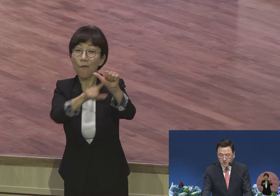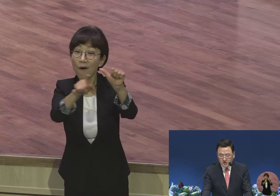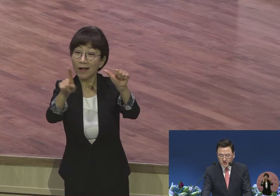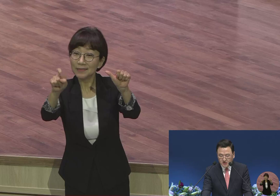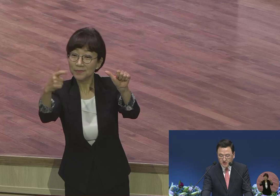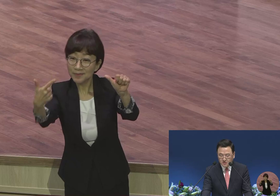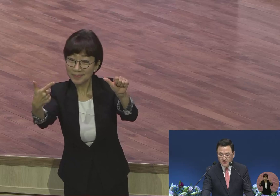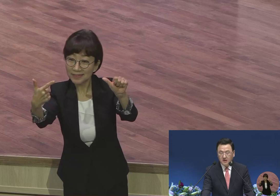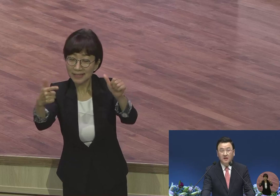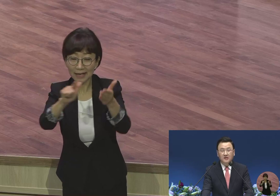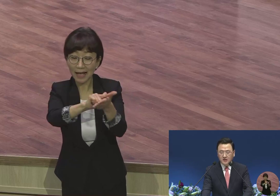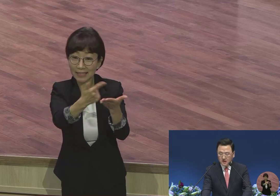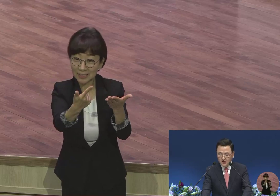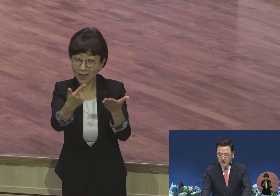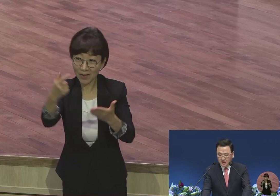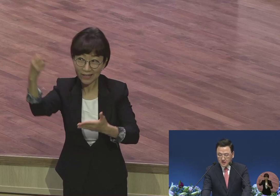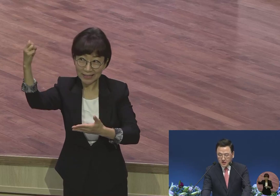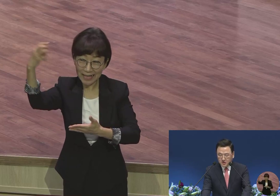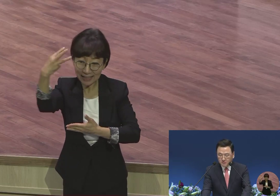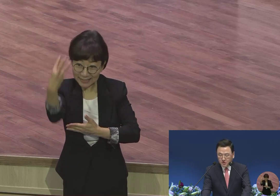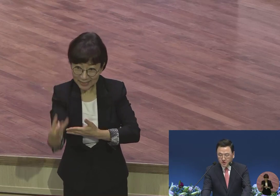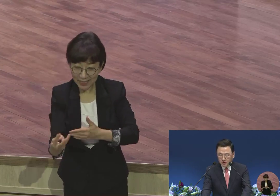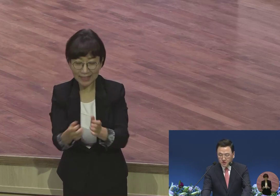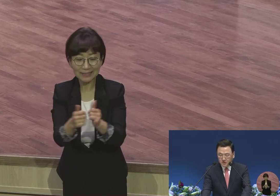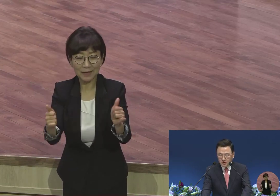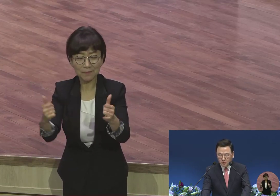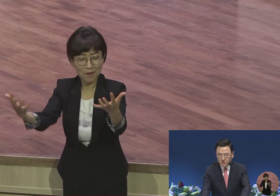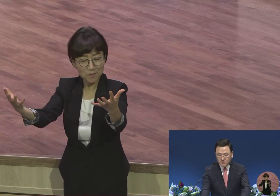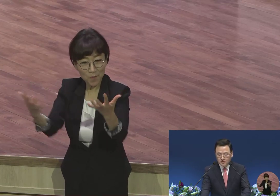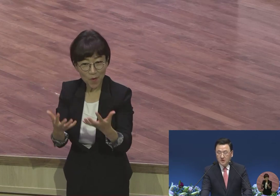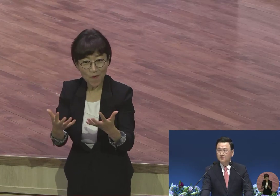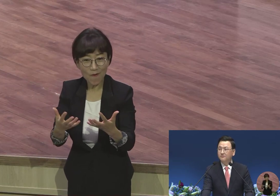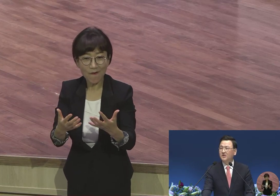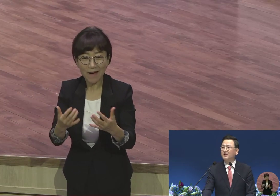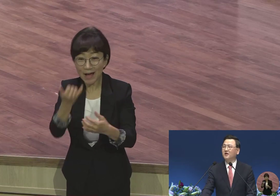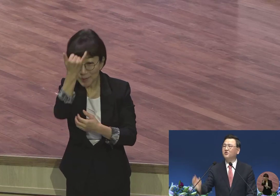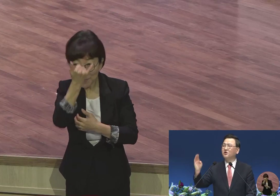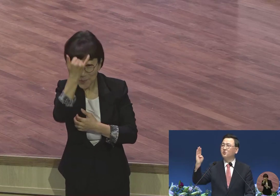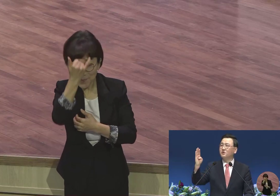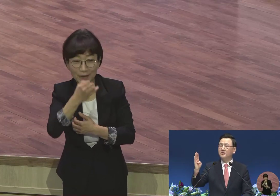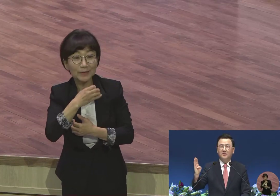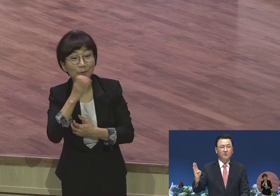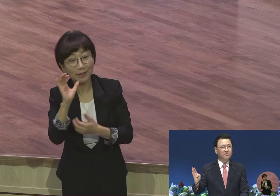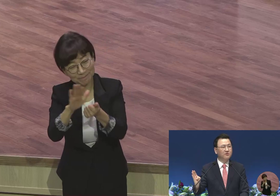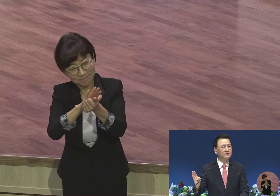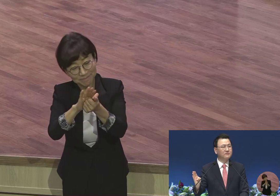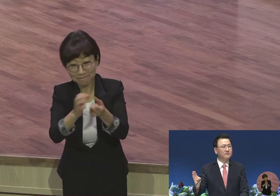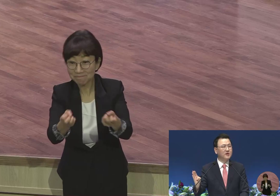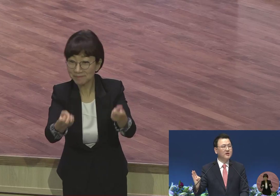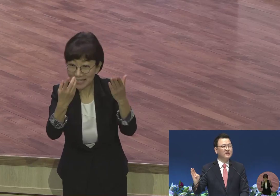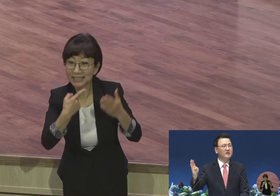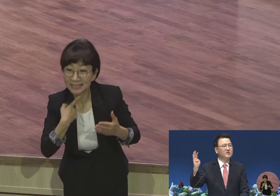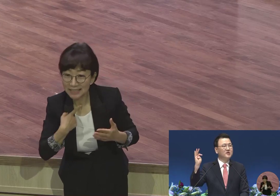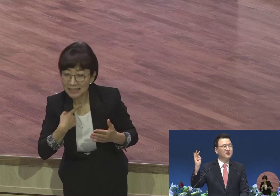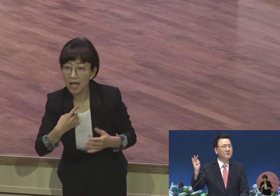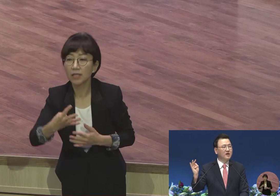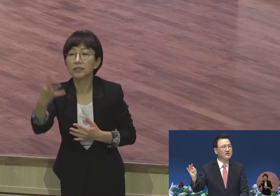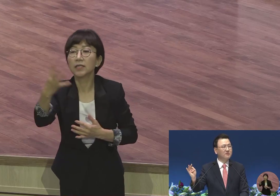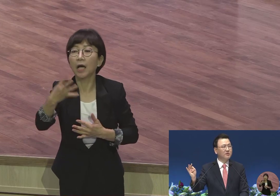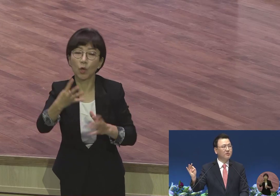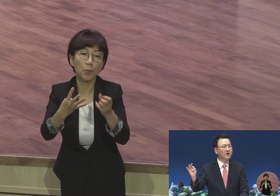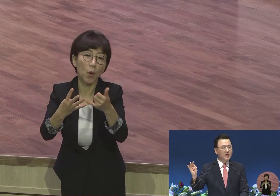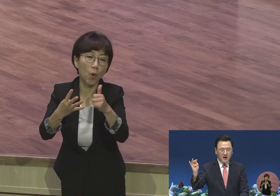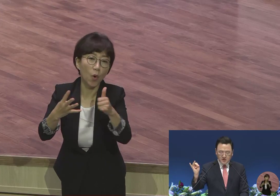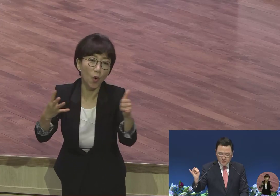예원 사랑의 효잔치를 하였습니다. 행사 당일 4,000명의 어르신들이 모셨습니다. 제가 작년에도 효잔치 해보고 237